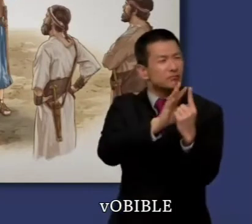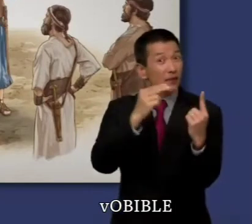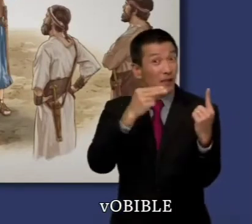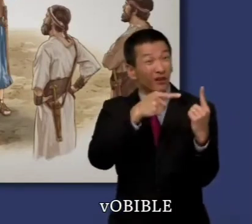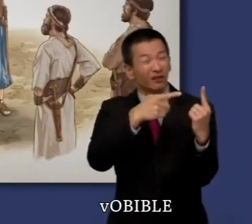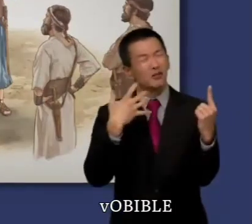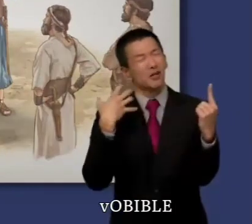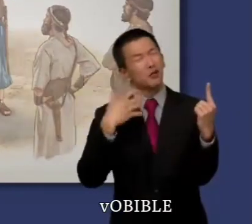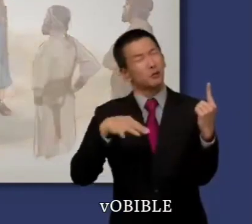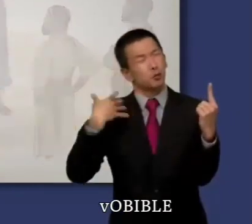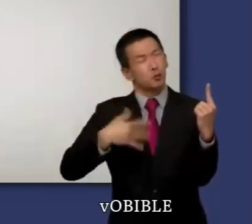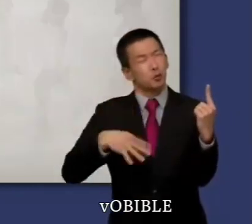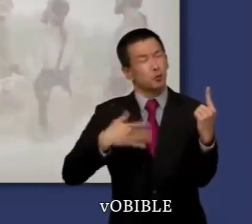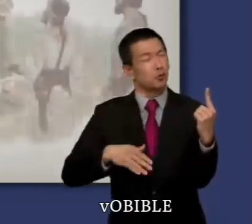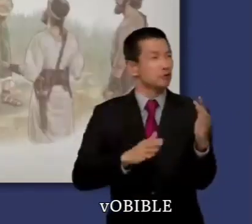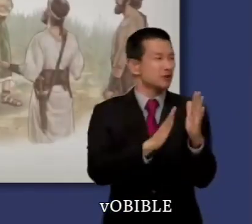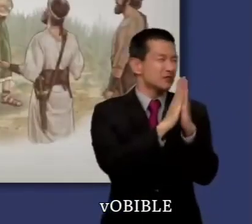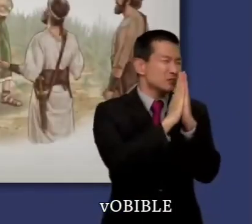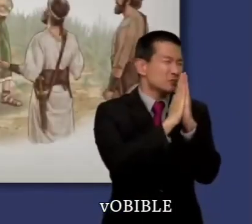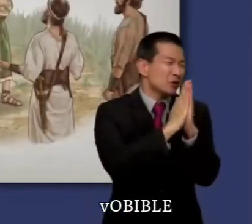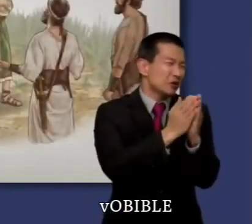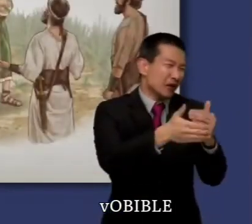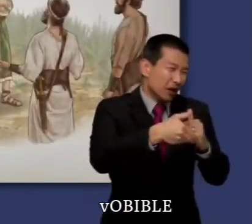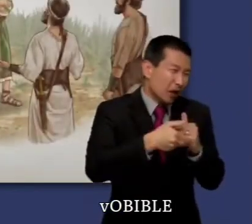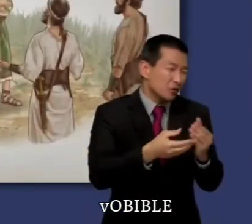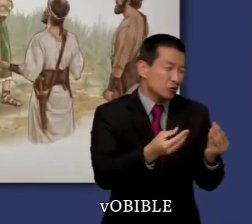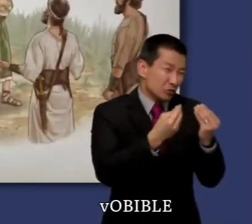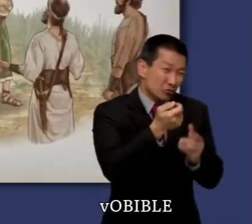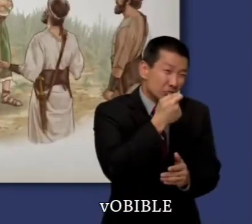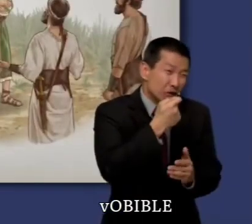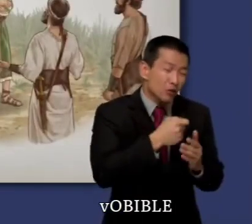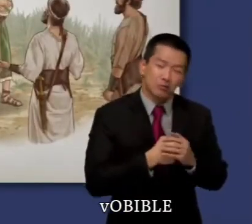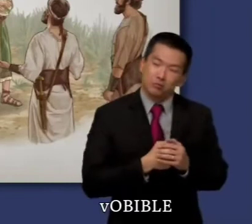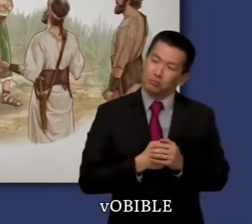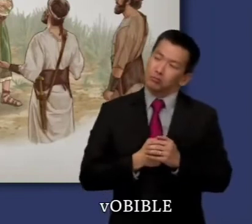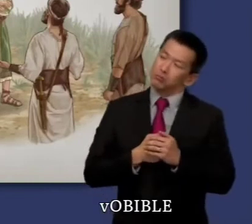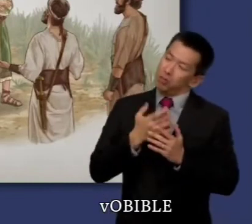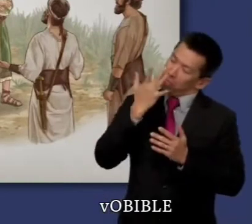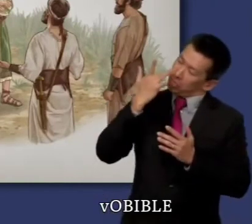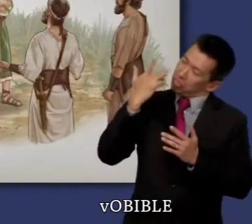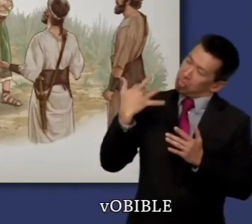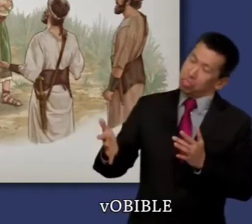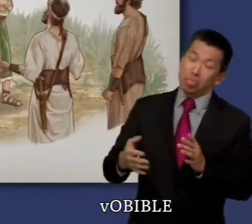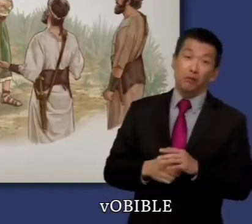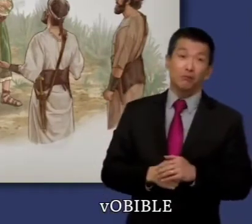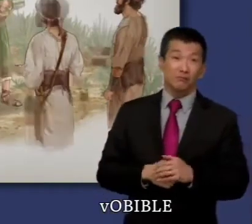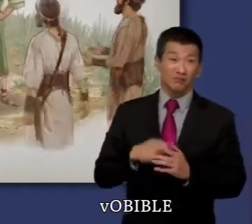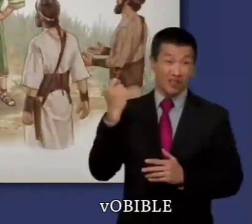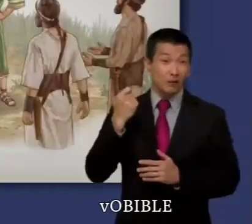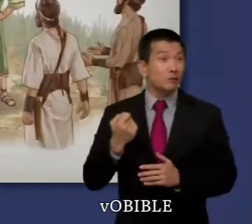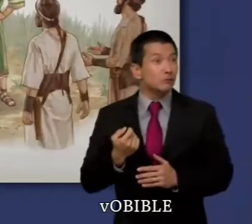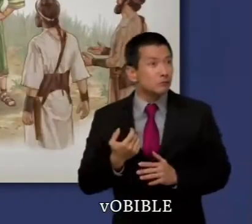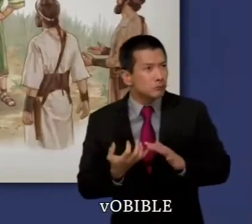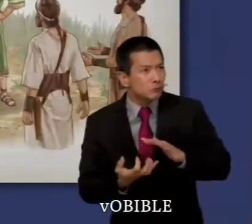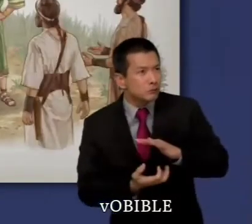Dieu fidèlement depuis leur jeunesse, ce qui leur a valu d'être bénis par Dieu tout au long de leur vie.